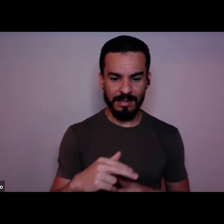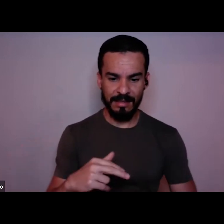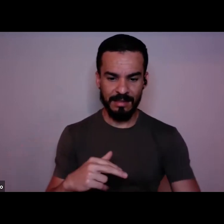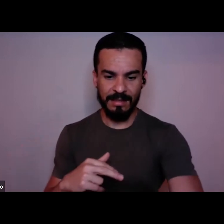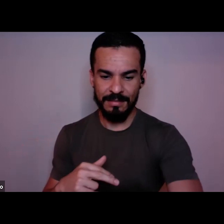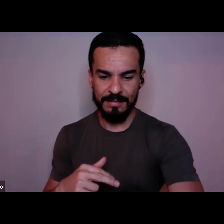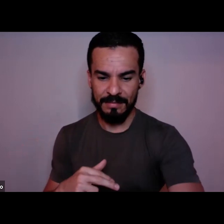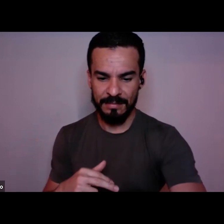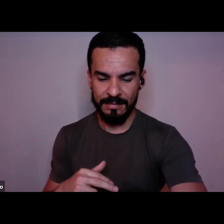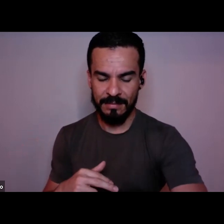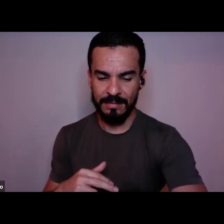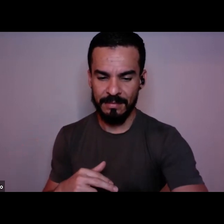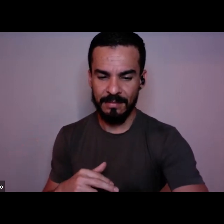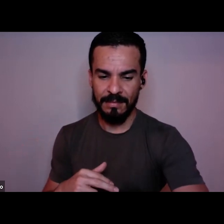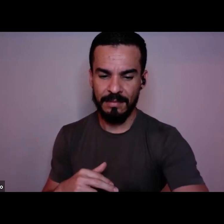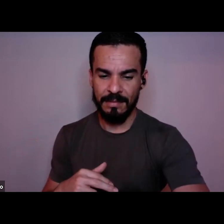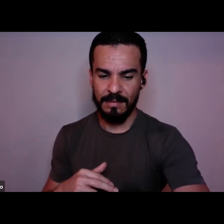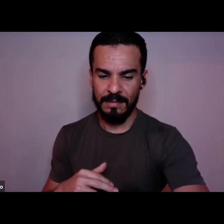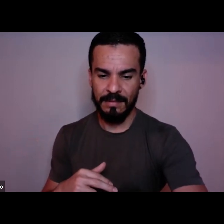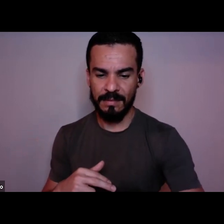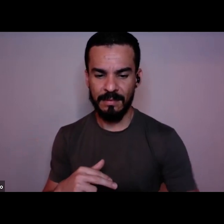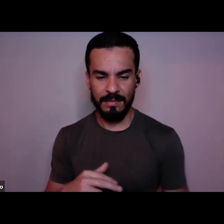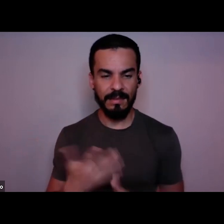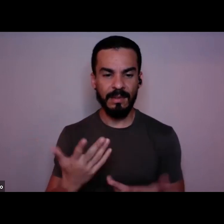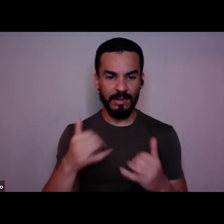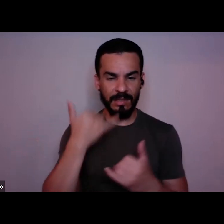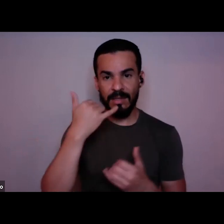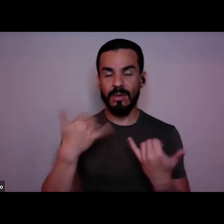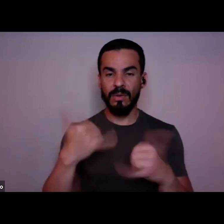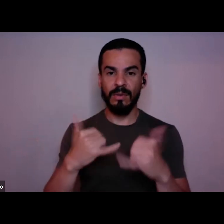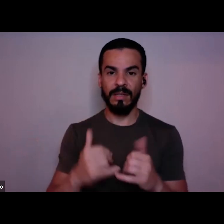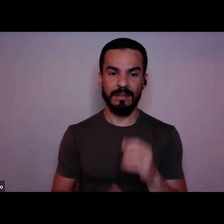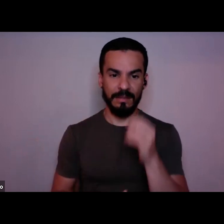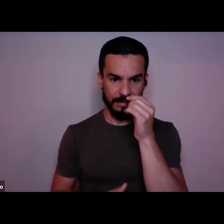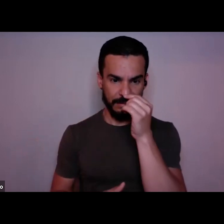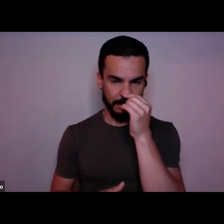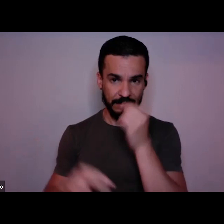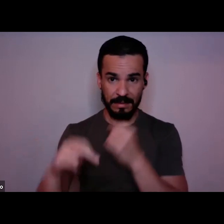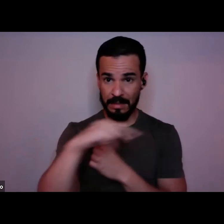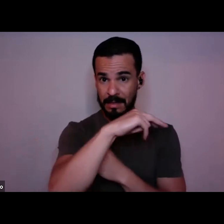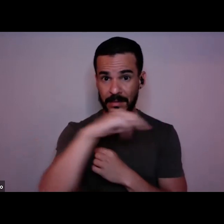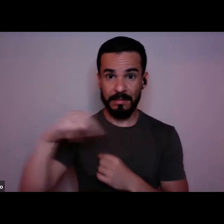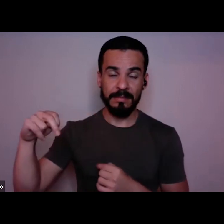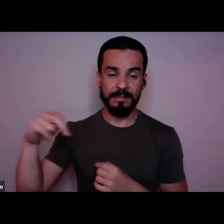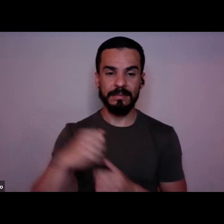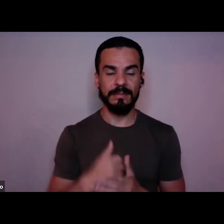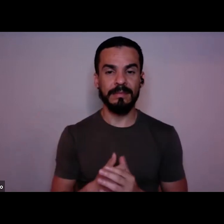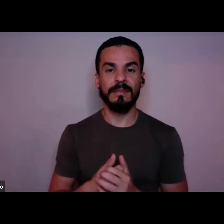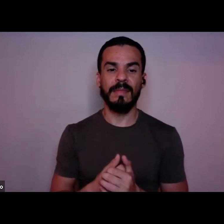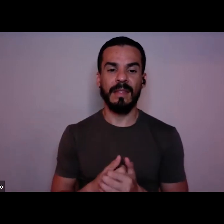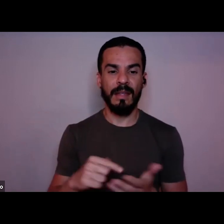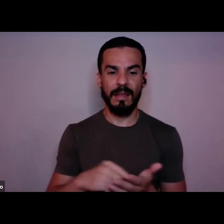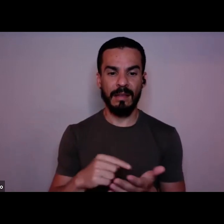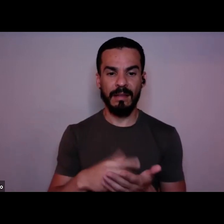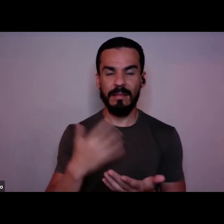y usted vea los niños con el teléfono de juguete caminando y no y a veces solo